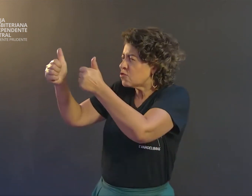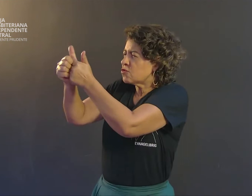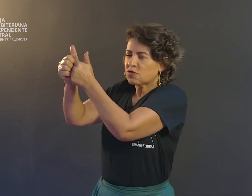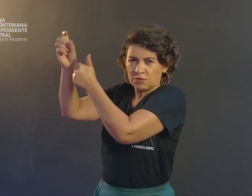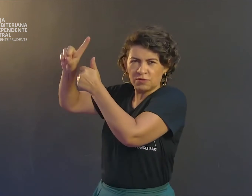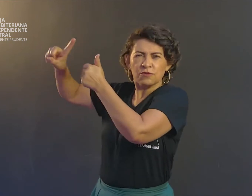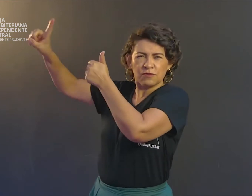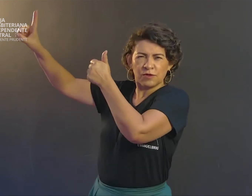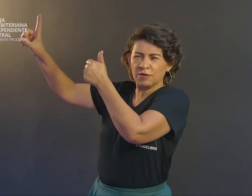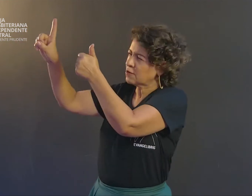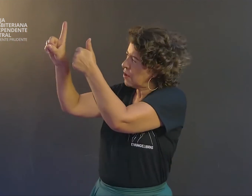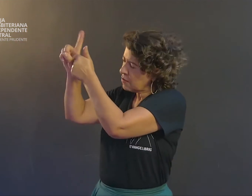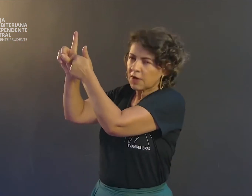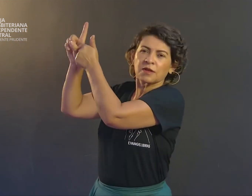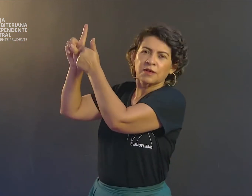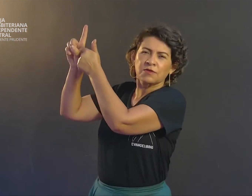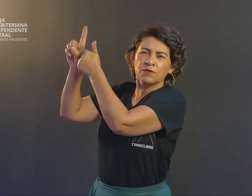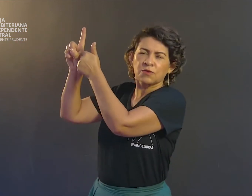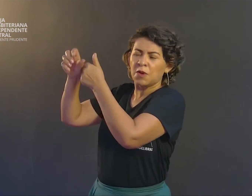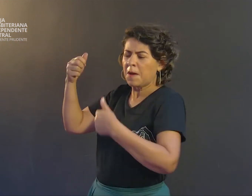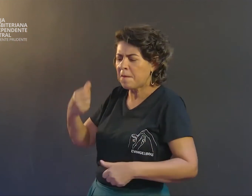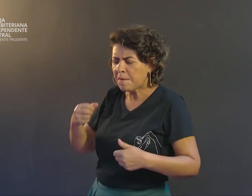que recompensa aqueles que o buscam.